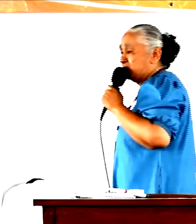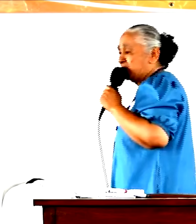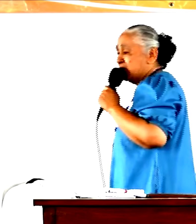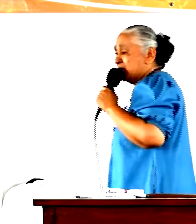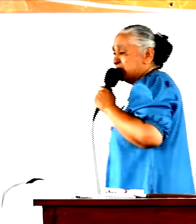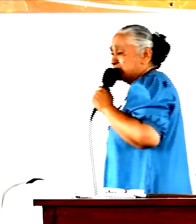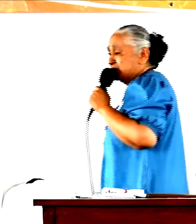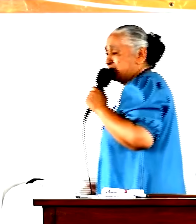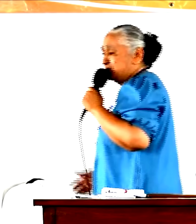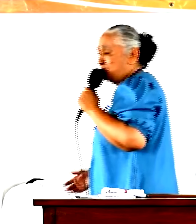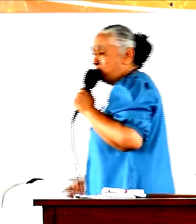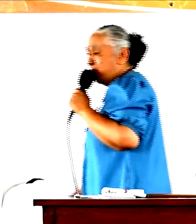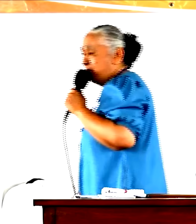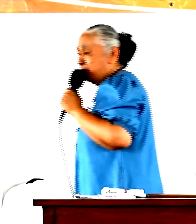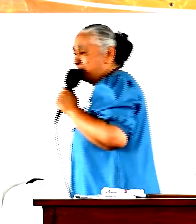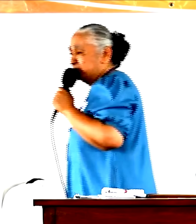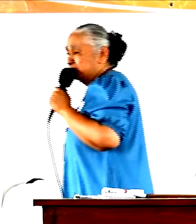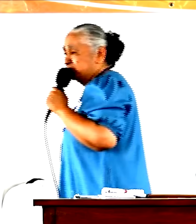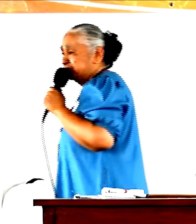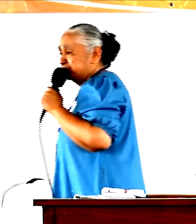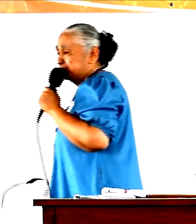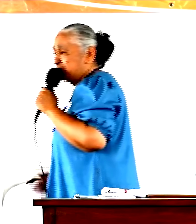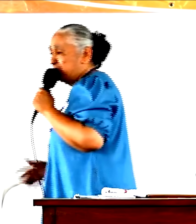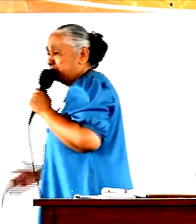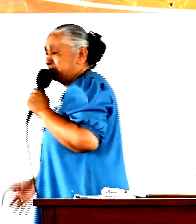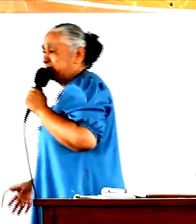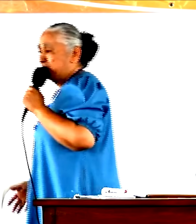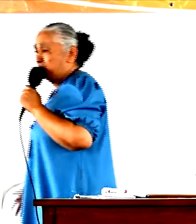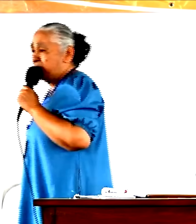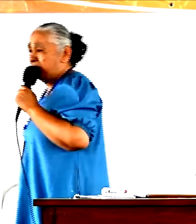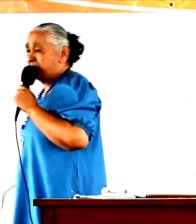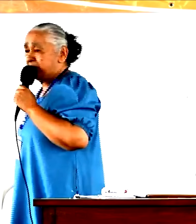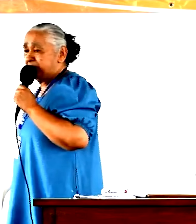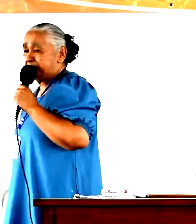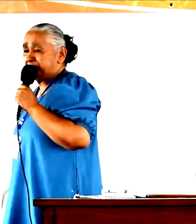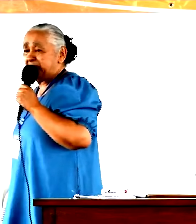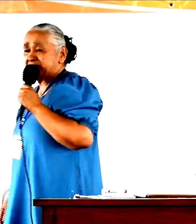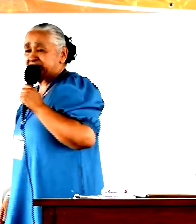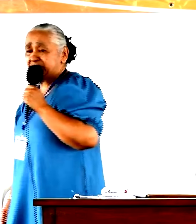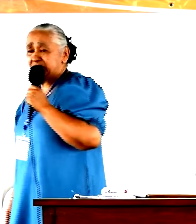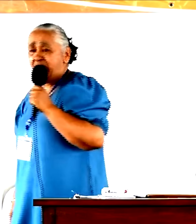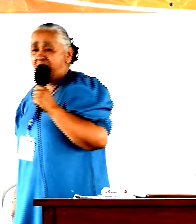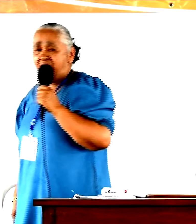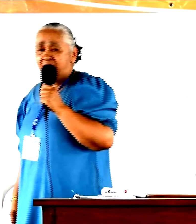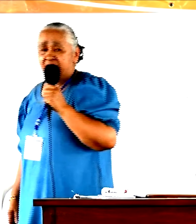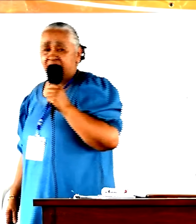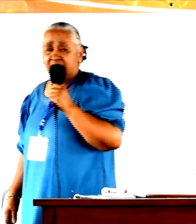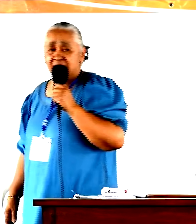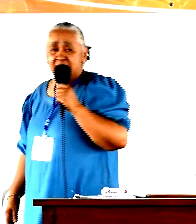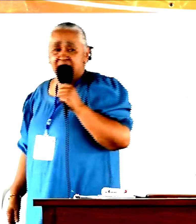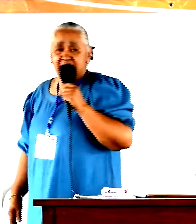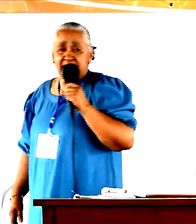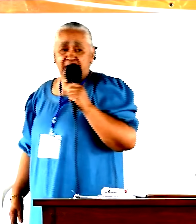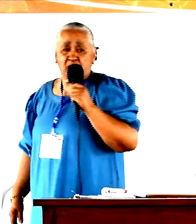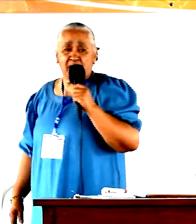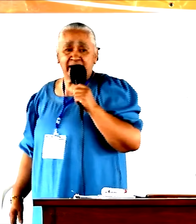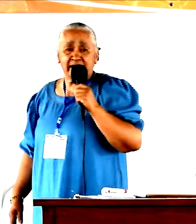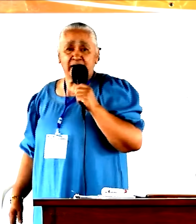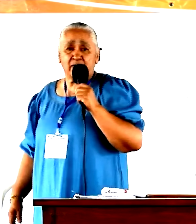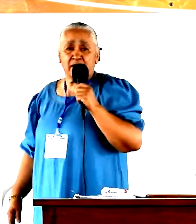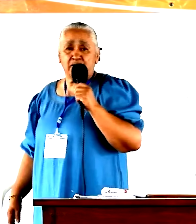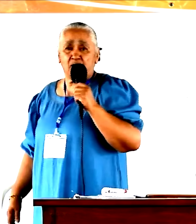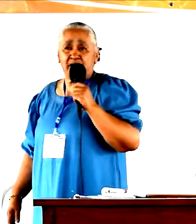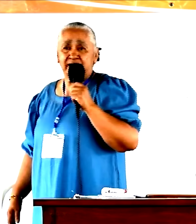se requiere eso. Sí es una bendición, sí es fortaleza, pero solamente se requiere fe y oración y consagración. Así que en este día yo lo